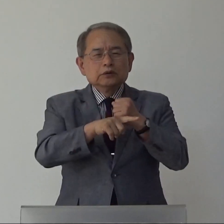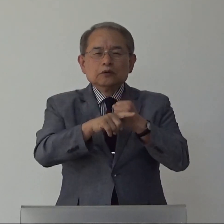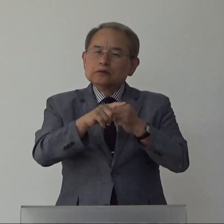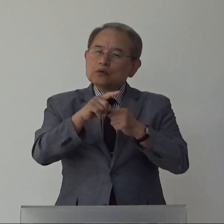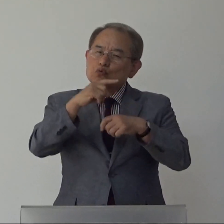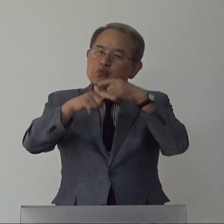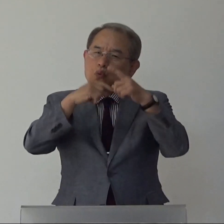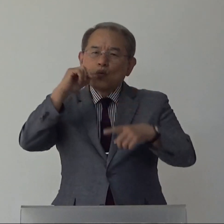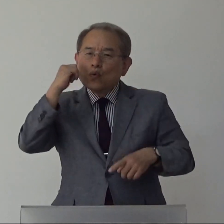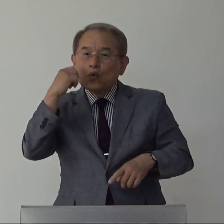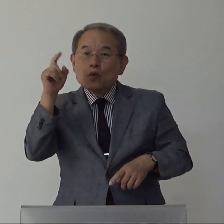비본질적인 것.